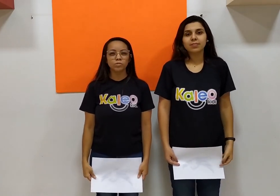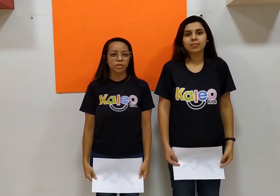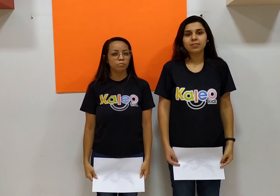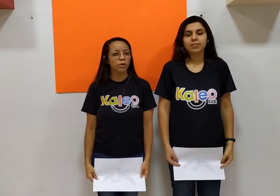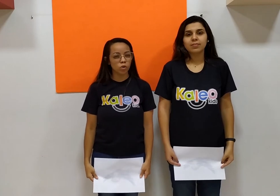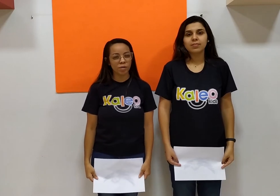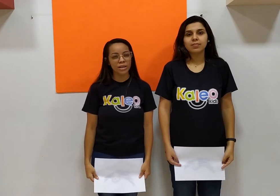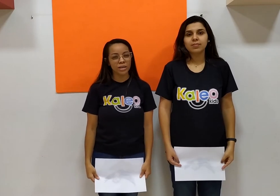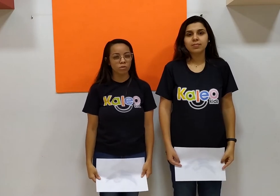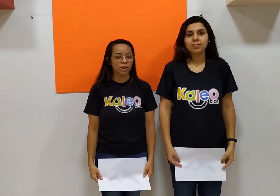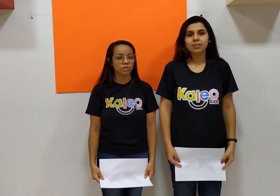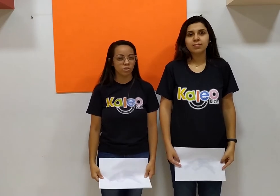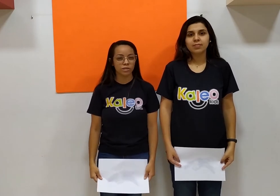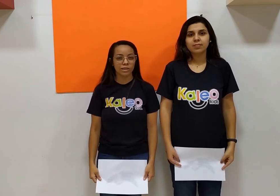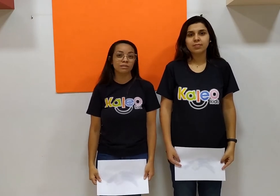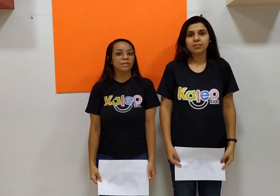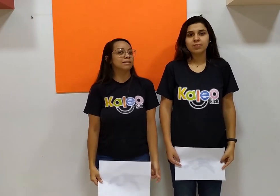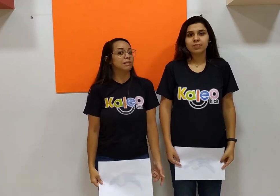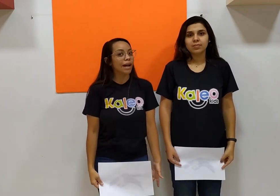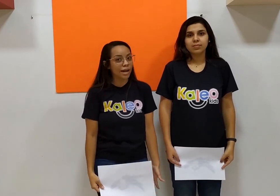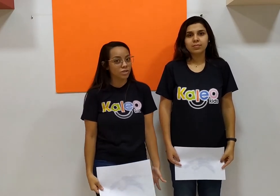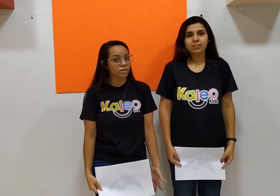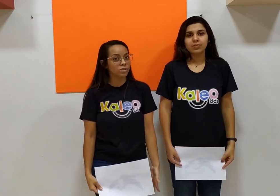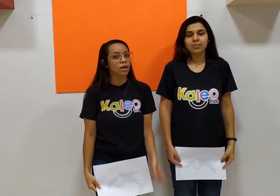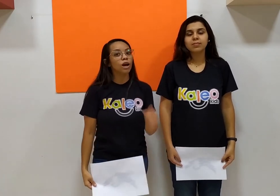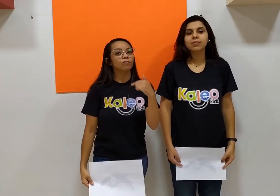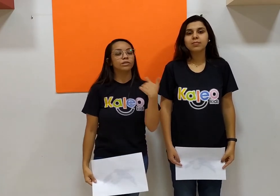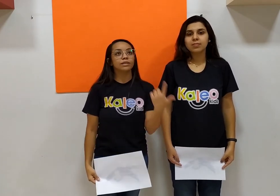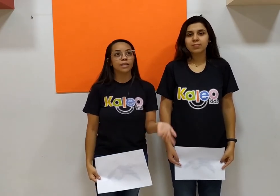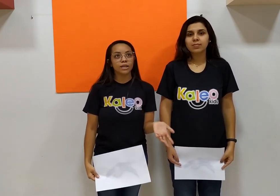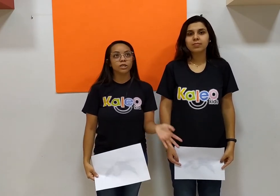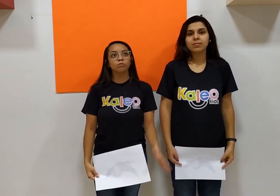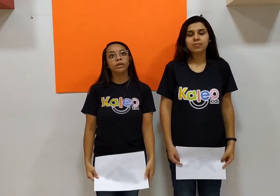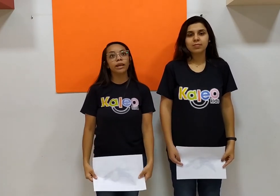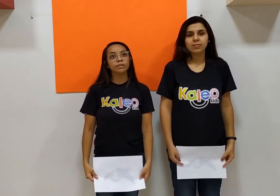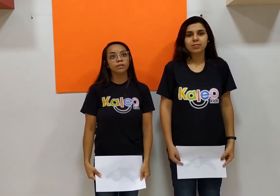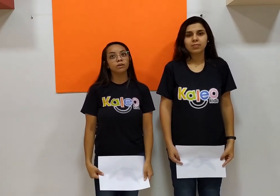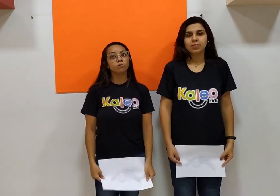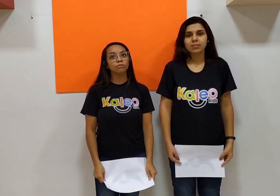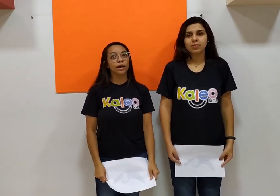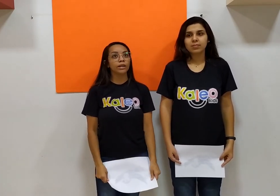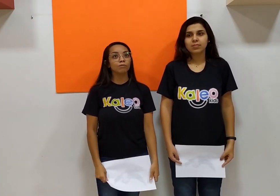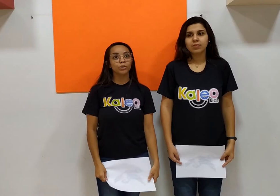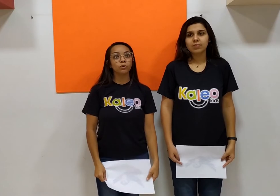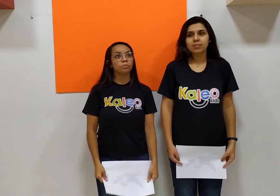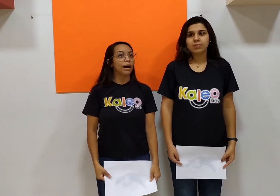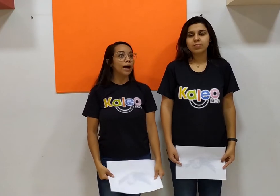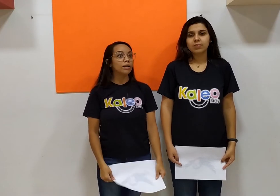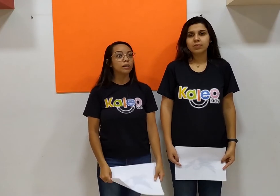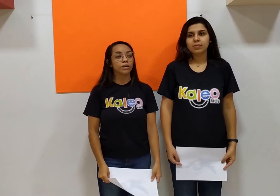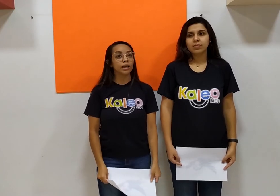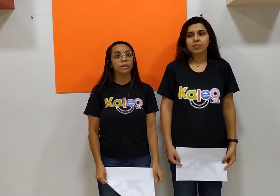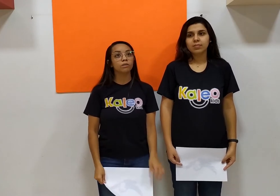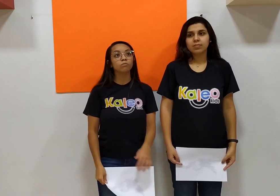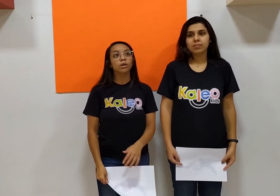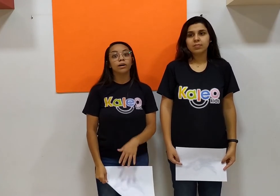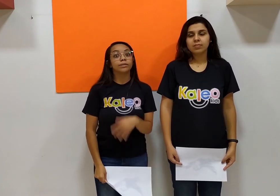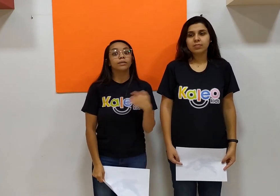se preocuparia com as nossas necessidades? Vocês acham que ele não ficaria preocupado, que ele não